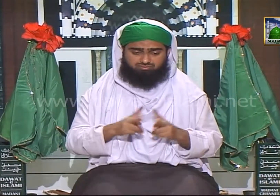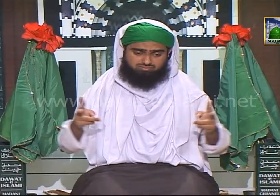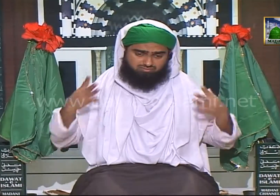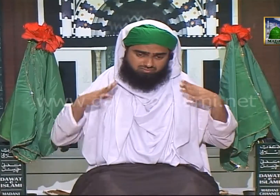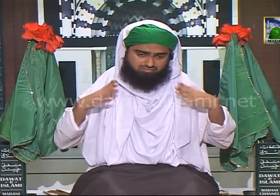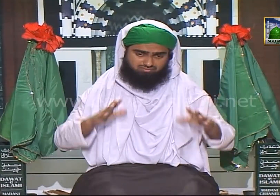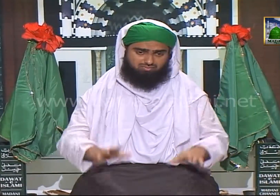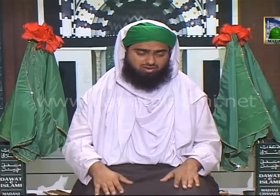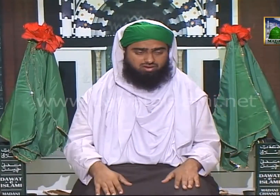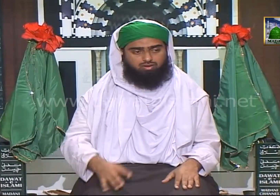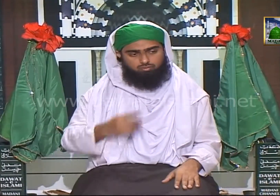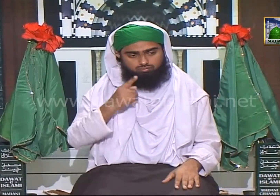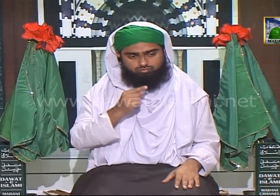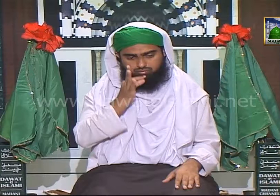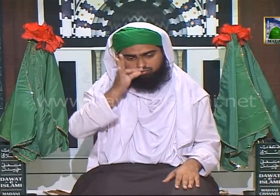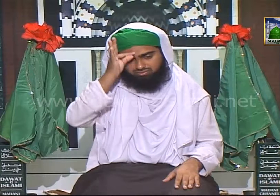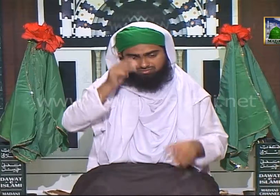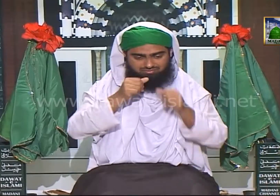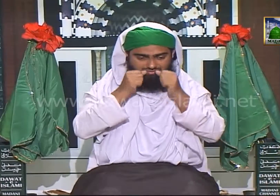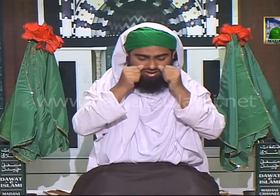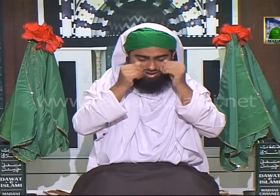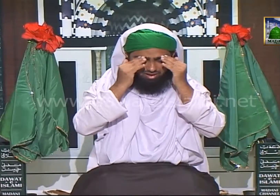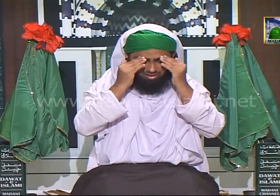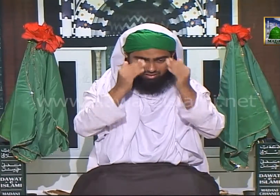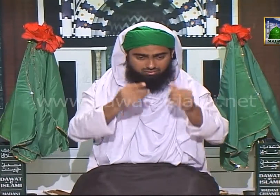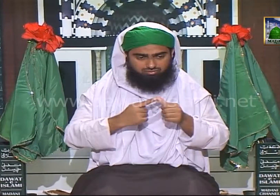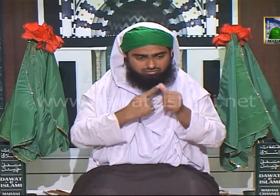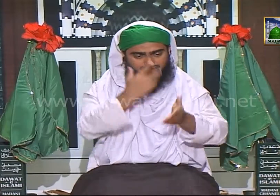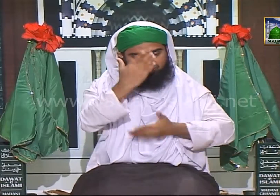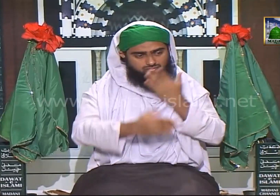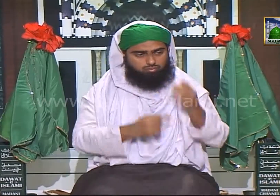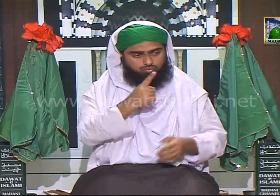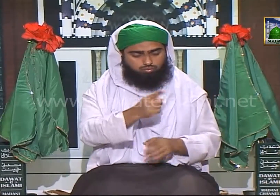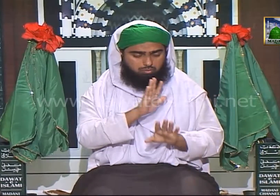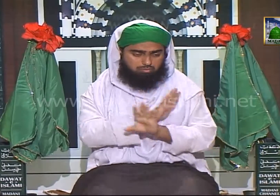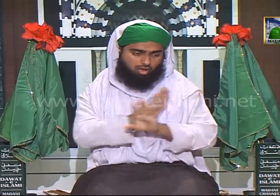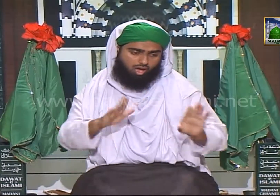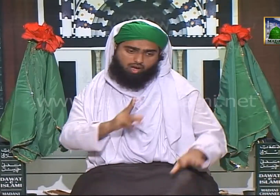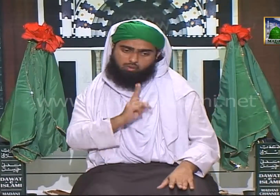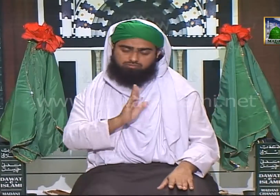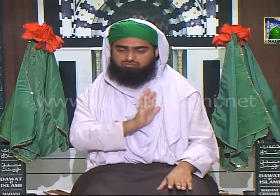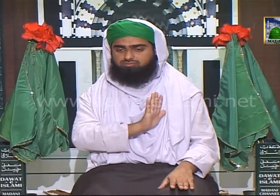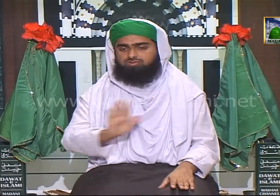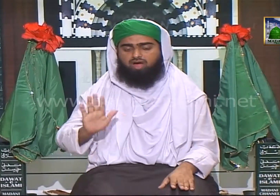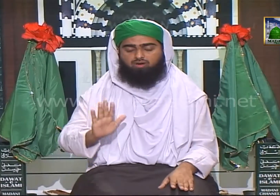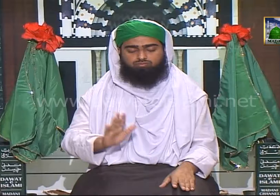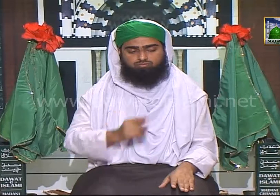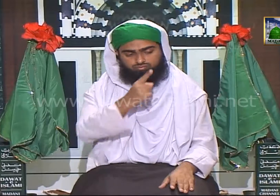رحمت جوش پر آئی اور فرمایا کہ تو نے اگر اس میں راست بازی سے کام کیا تو تو میرے ساتھ جنت میں داخل ہے. اس سے